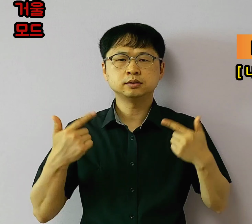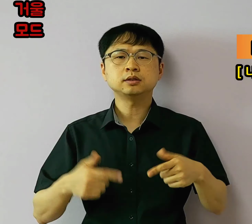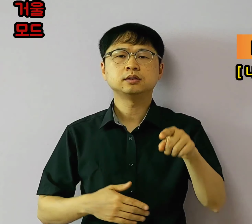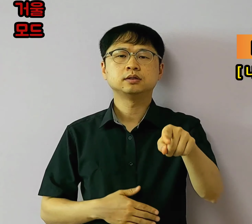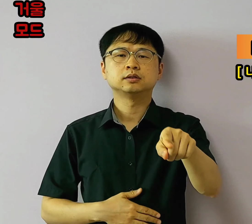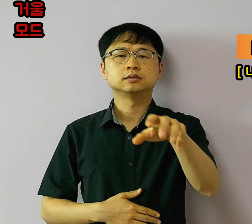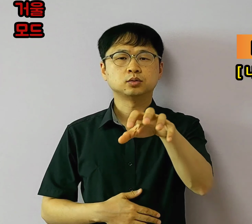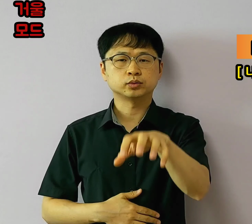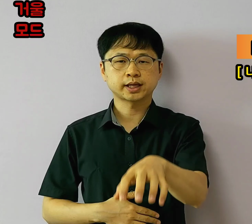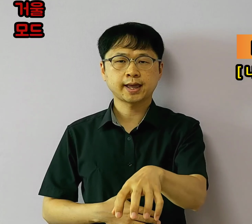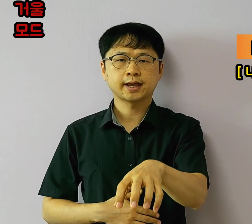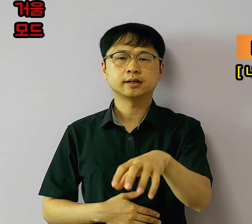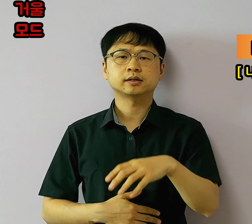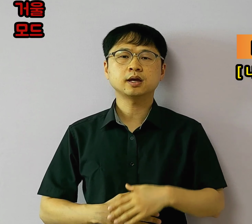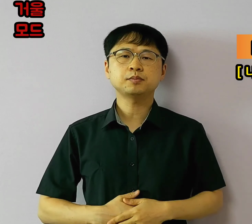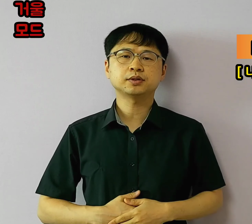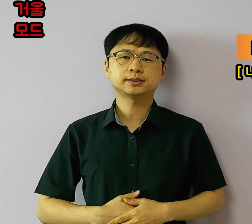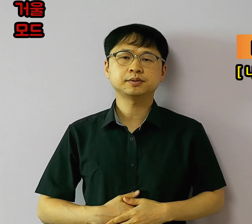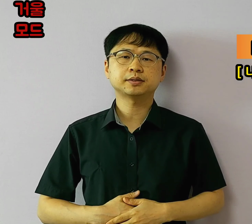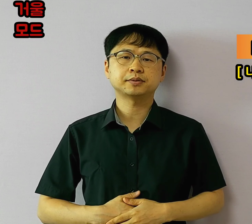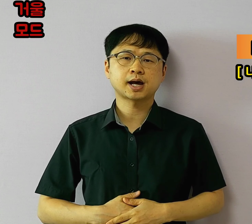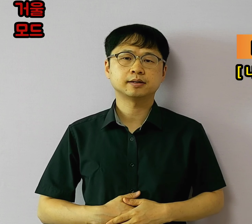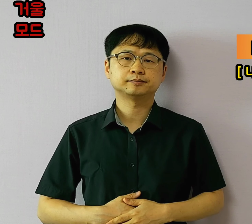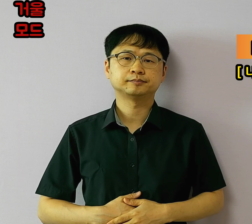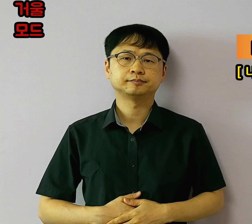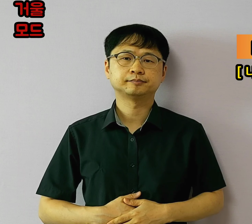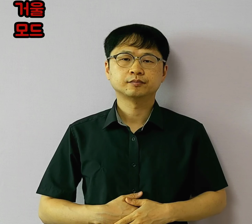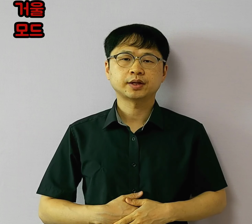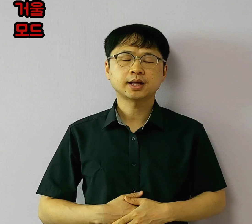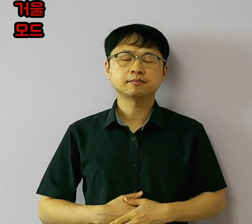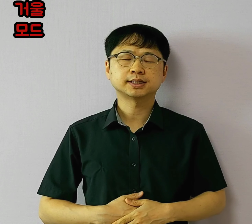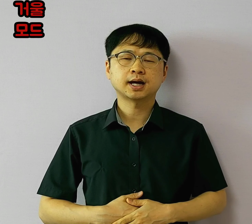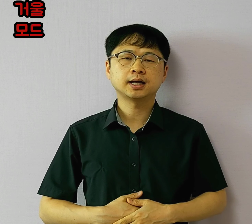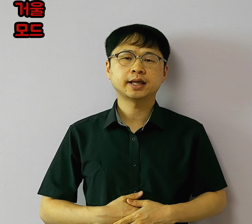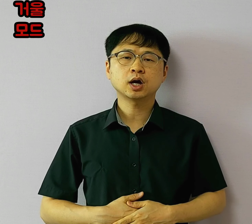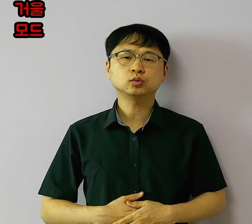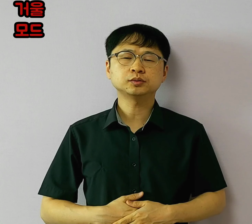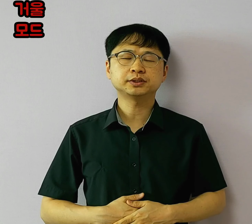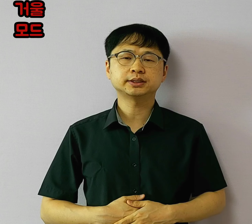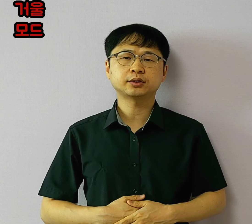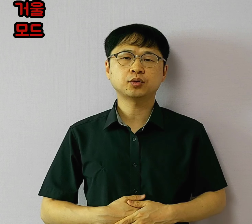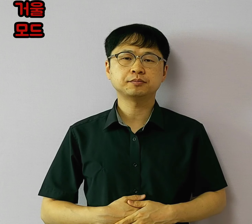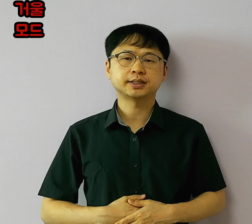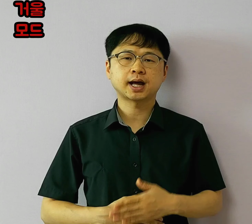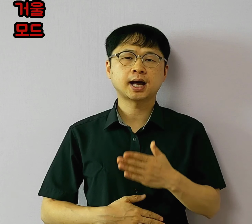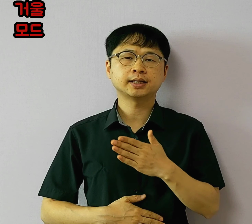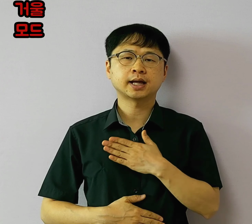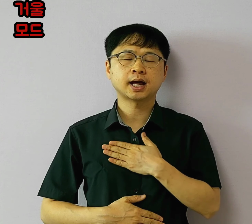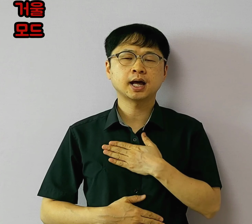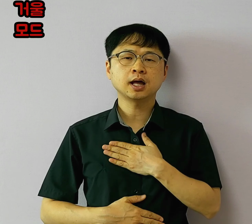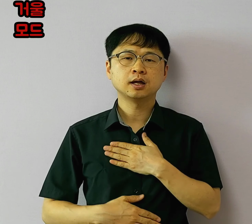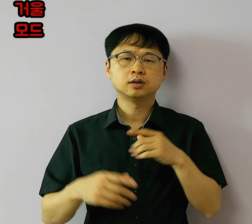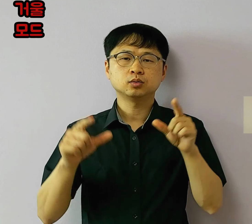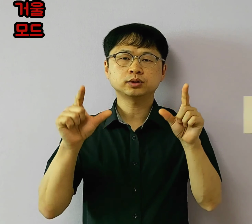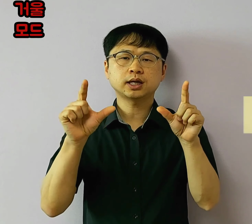늘 그곳에 이렇게 표현하시면 됩니다. 네, 다음 가사 내가 웃음 질 때도입니다. 나